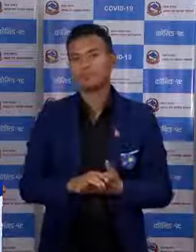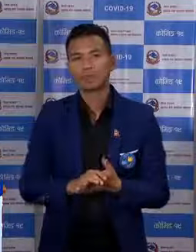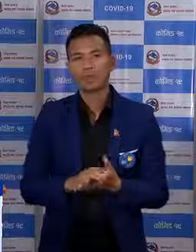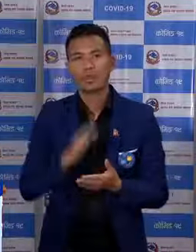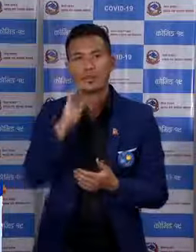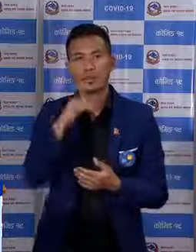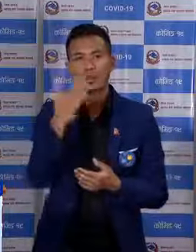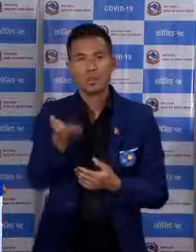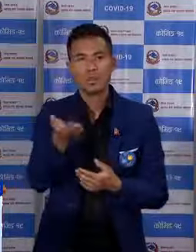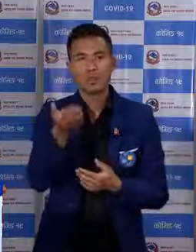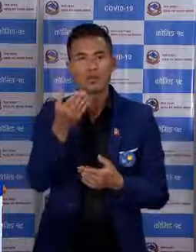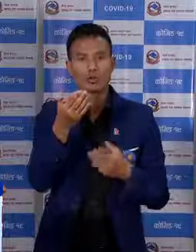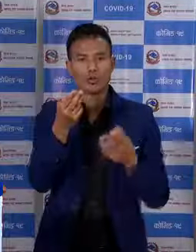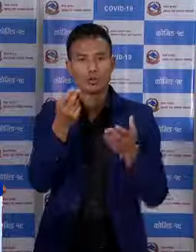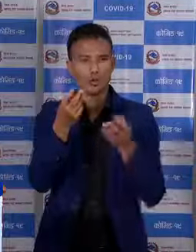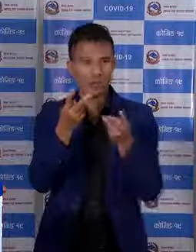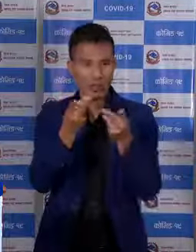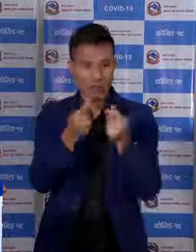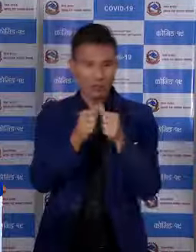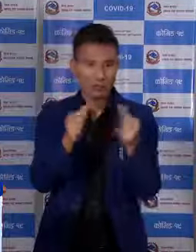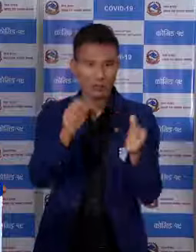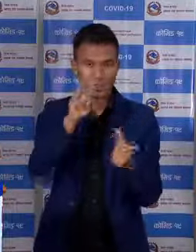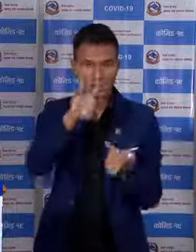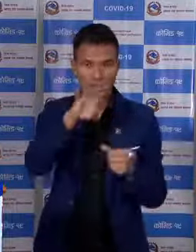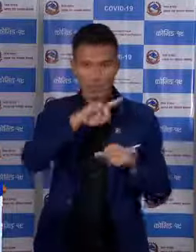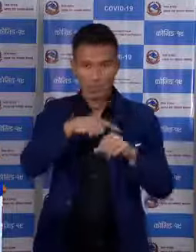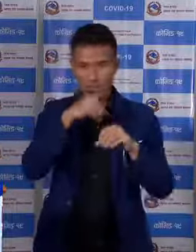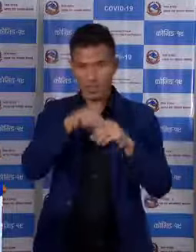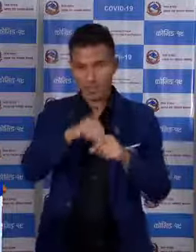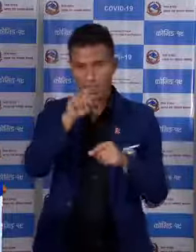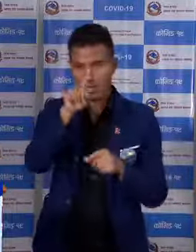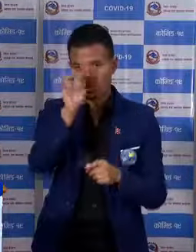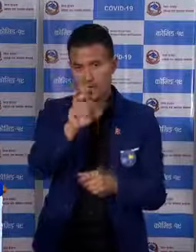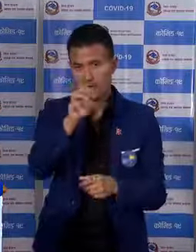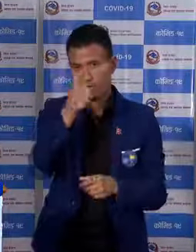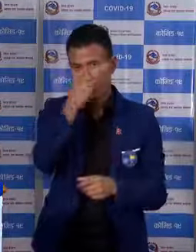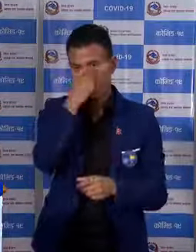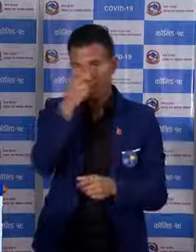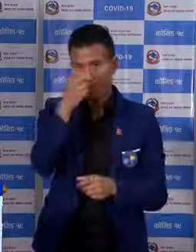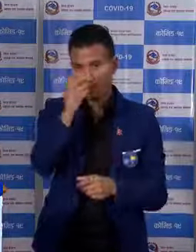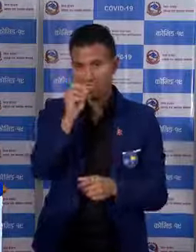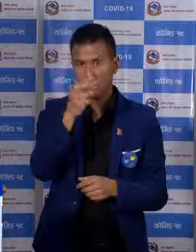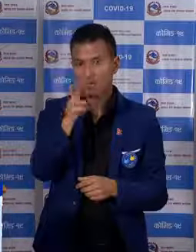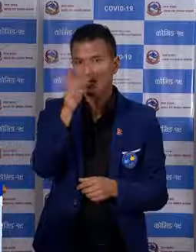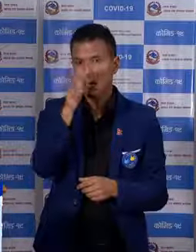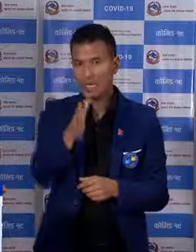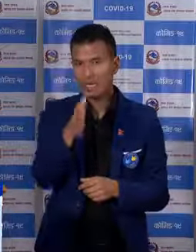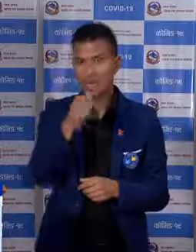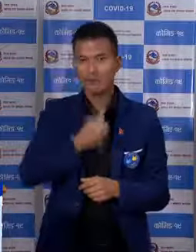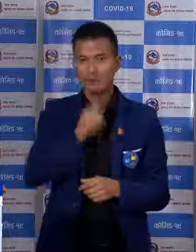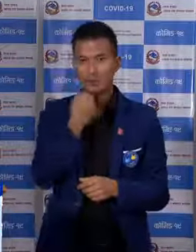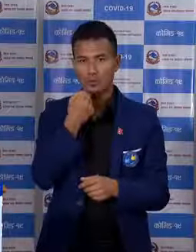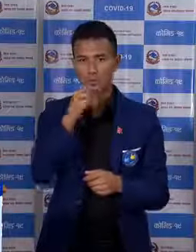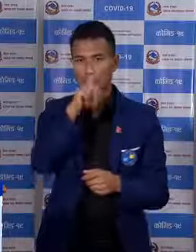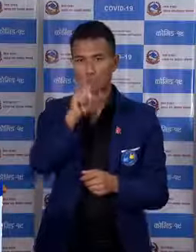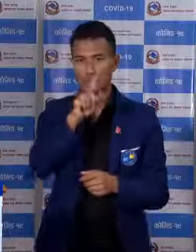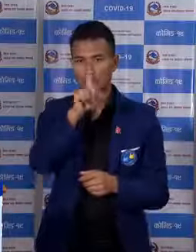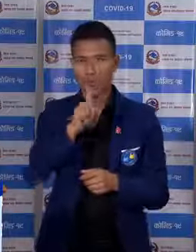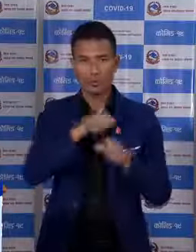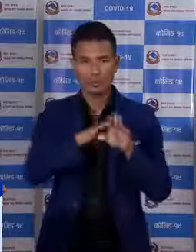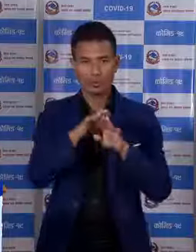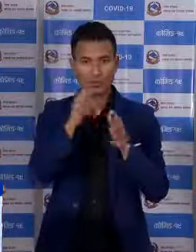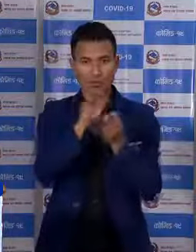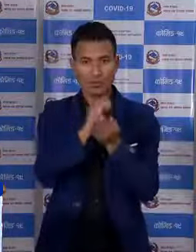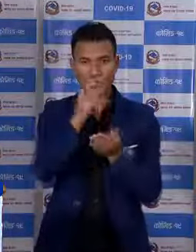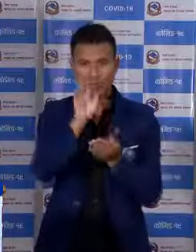पचिल्लो तथ्यां कनुशार गता 24 गंटा मा 1620 जानाले आपनो प्रस्णाहरू राखनो